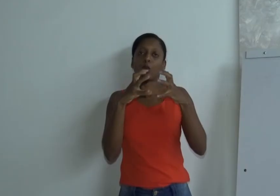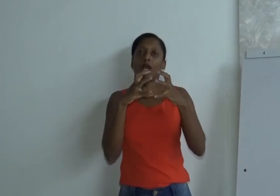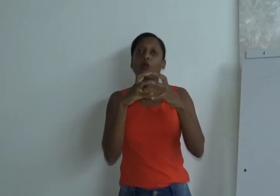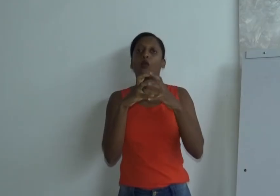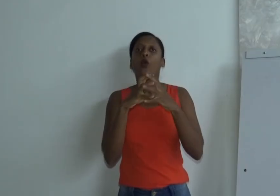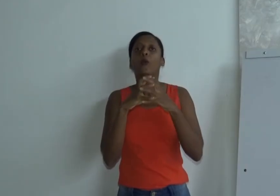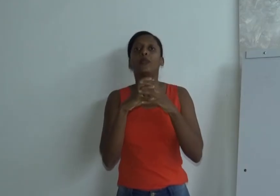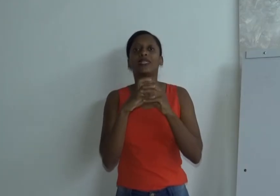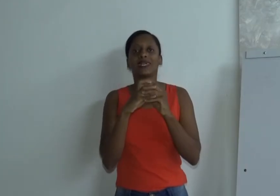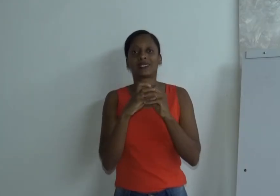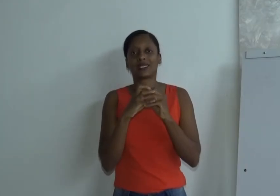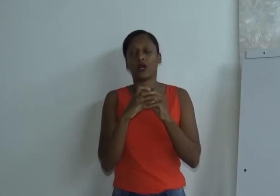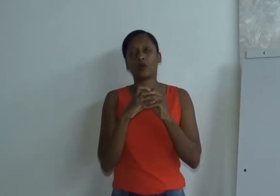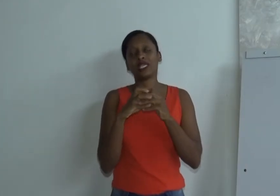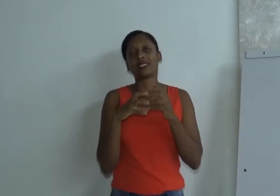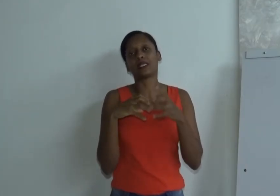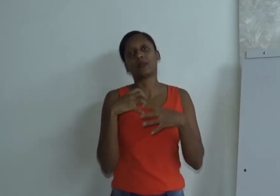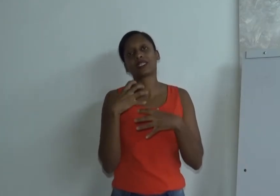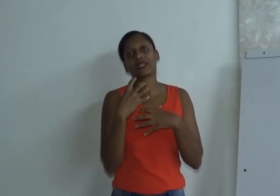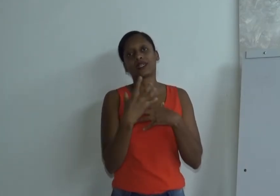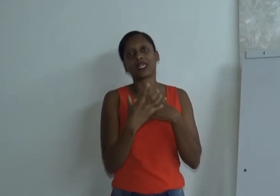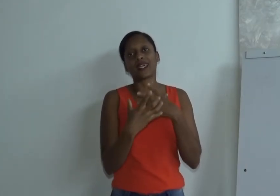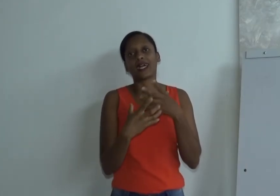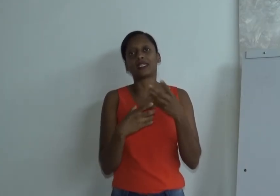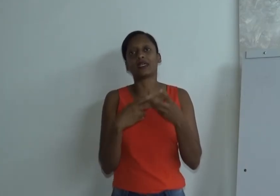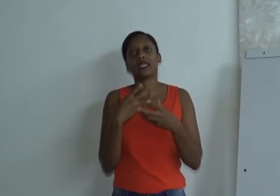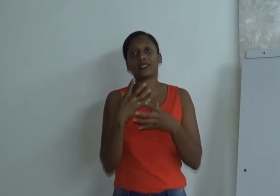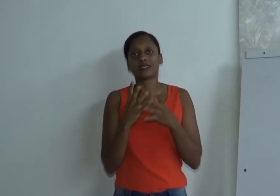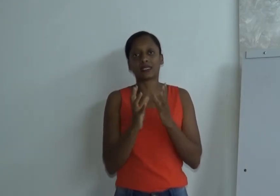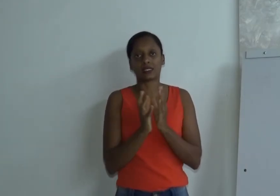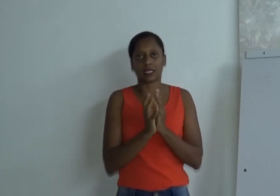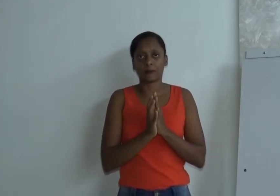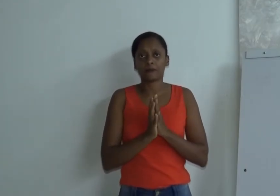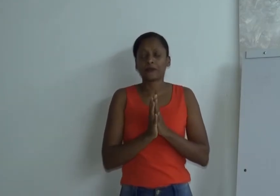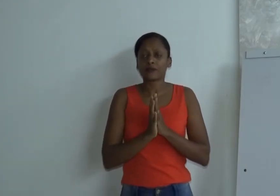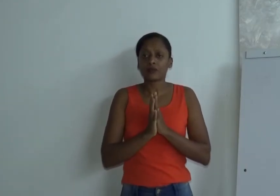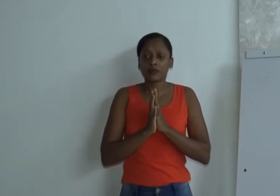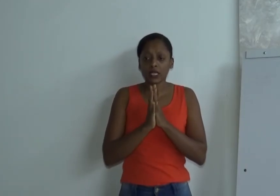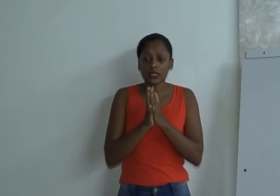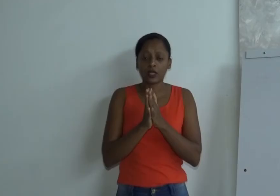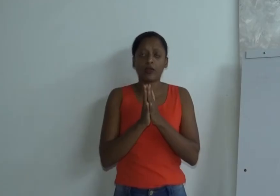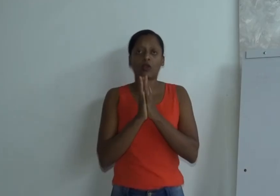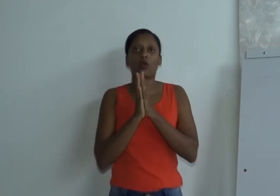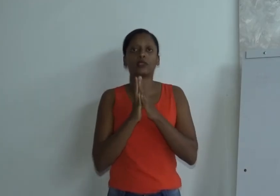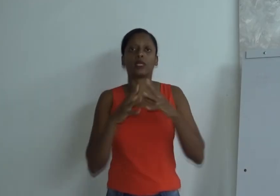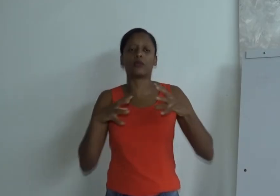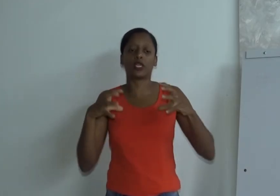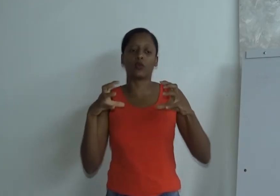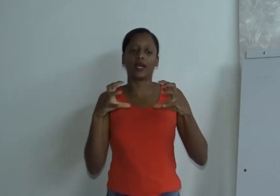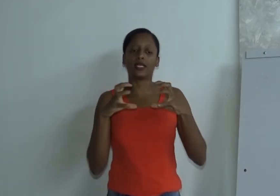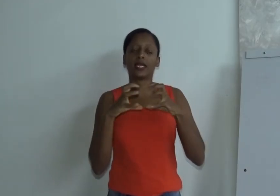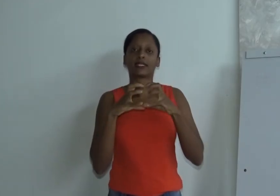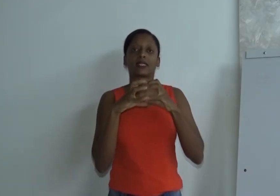uma combinação e se manter ligada entre si. Então vai contribuir com a ligação